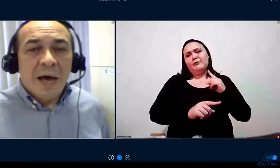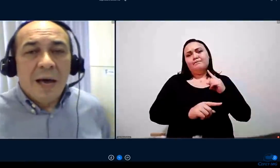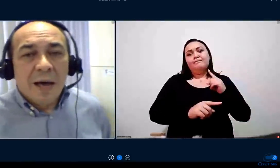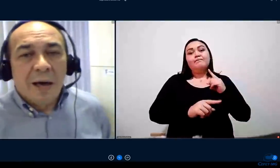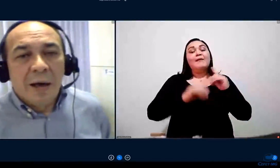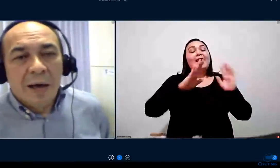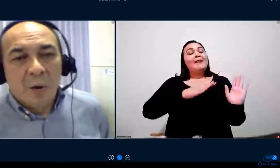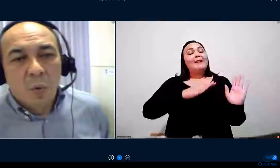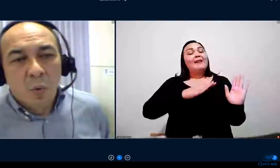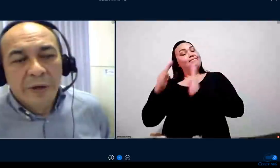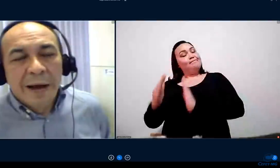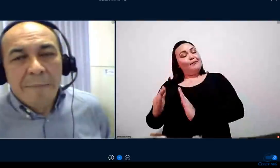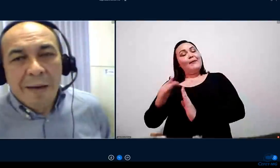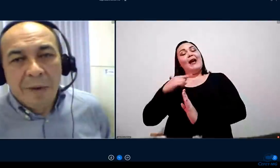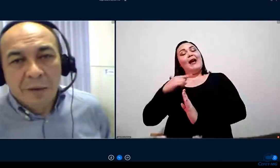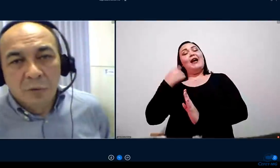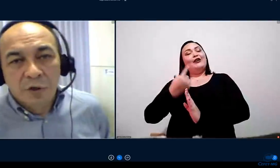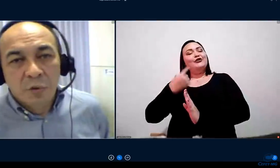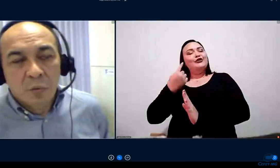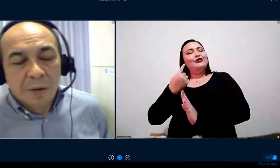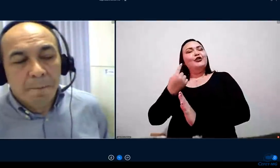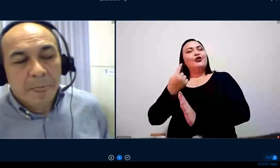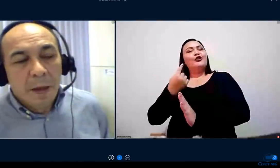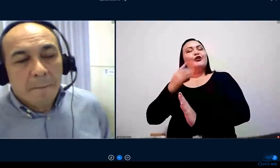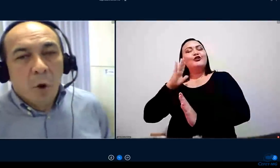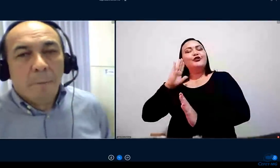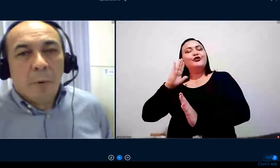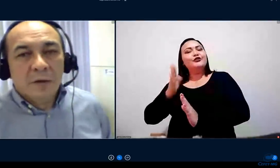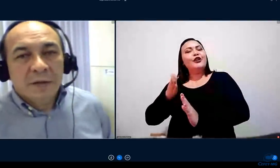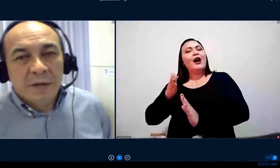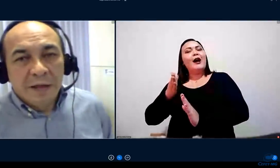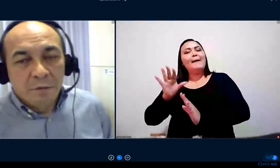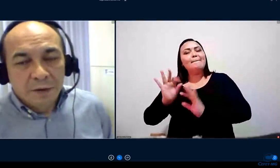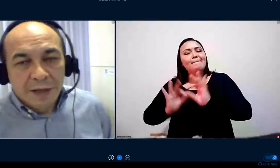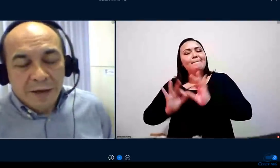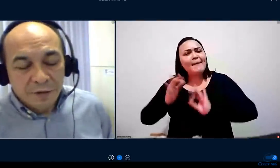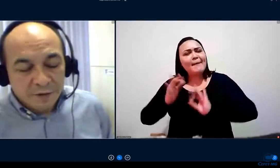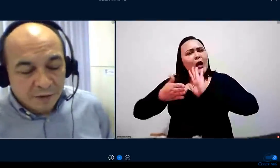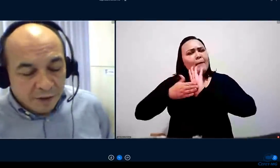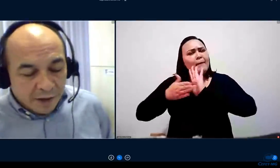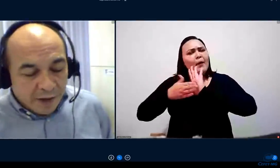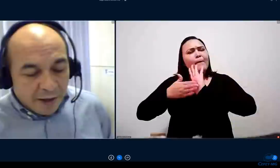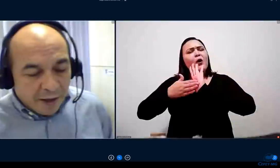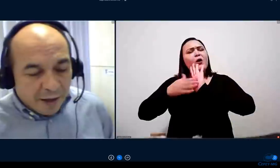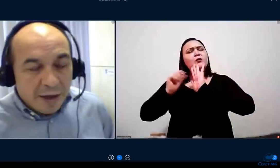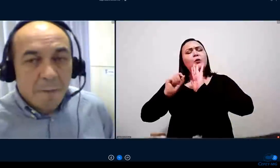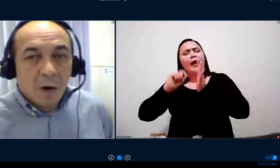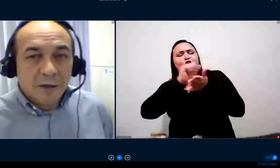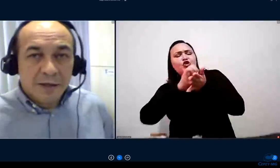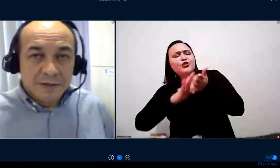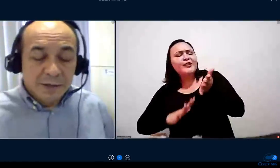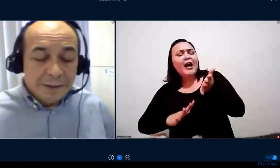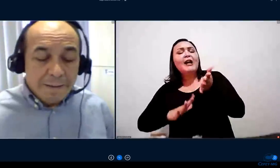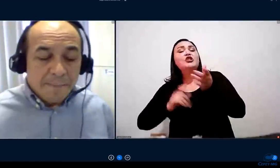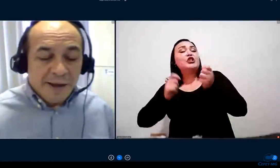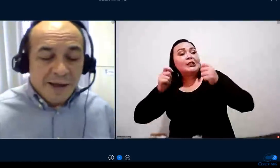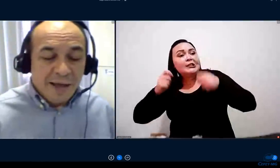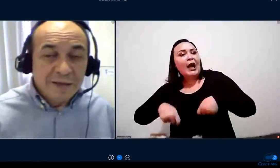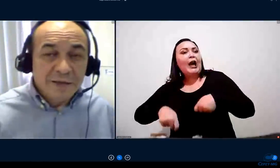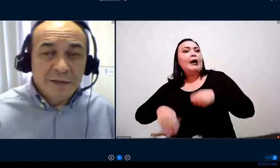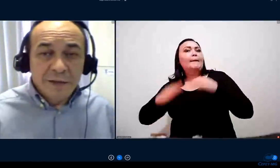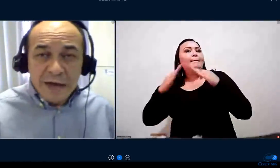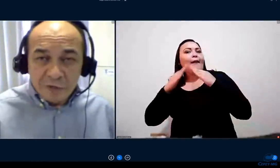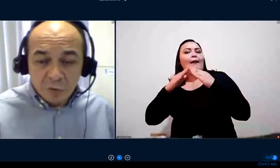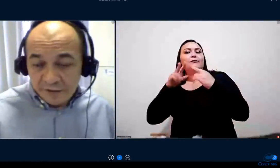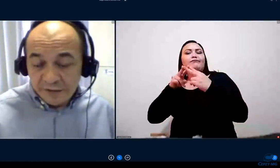o encaminhamento de uma proposta de atividades remotas para